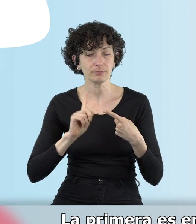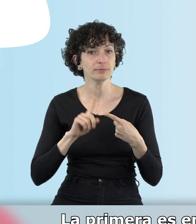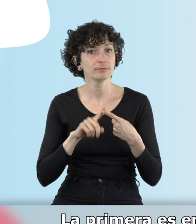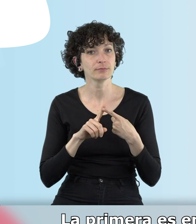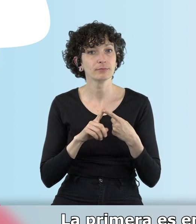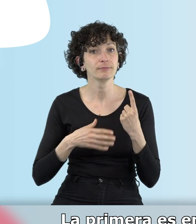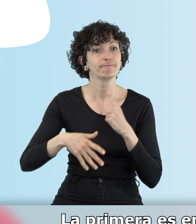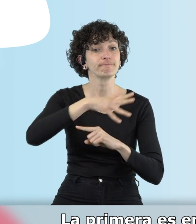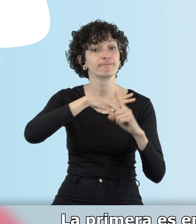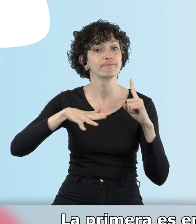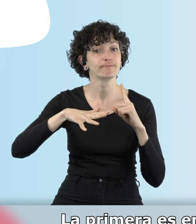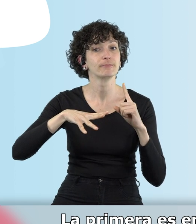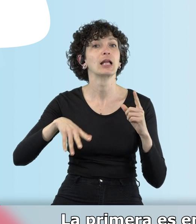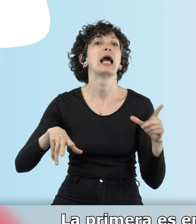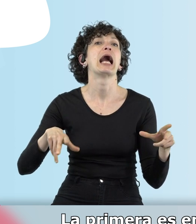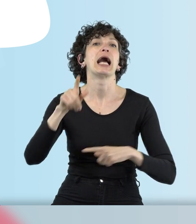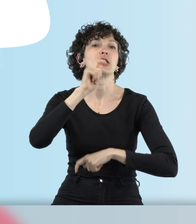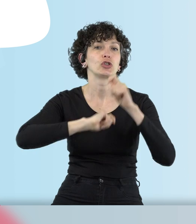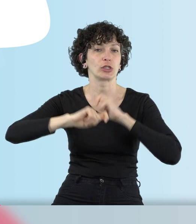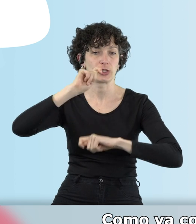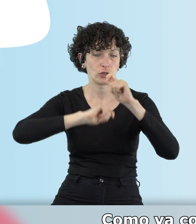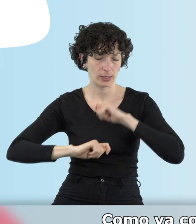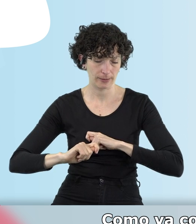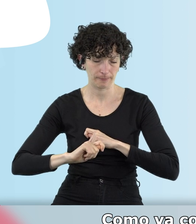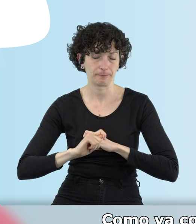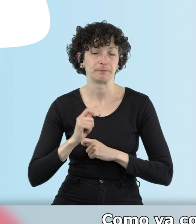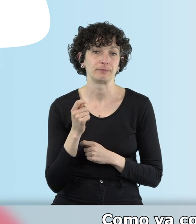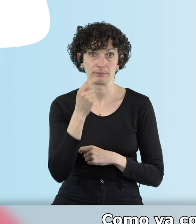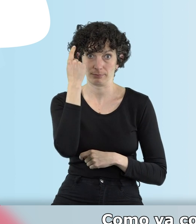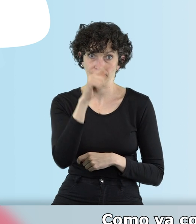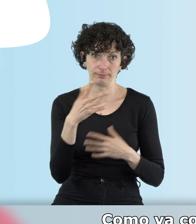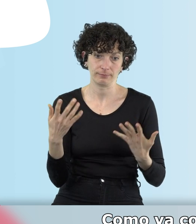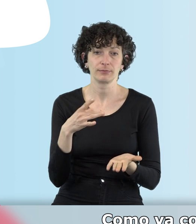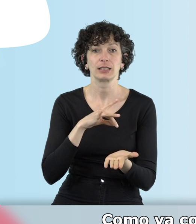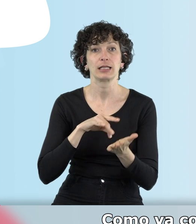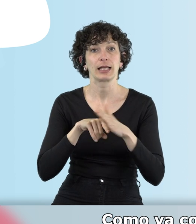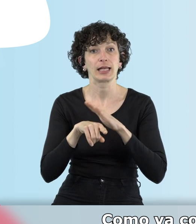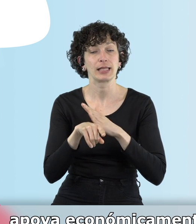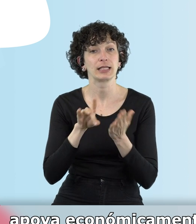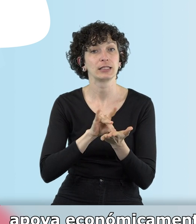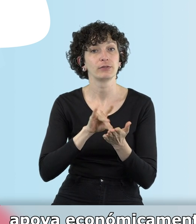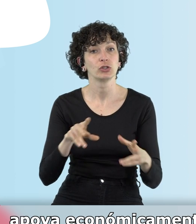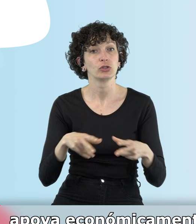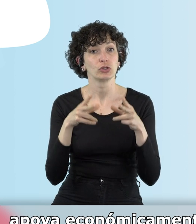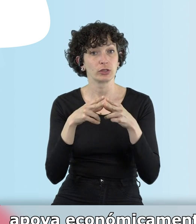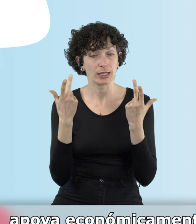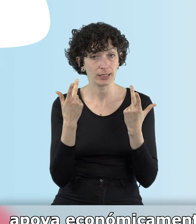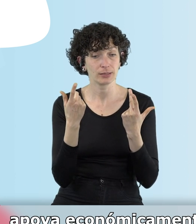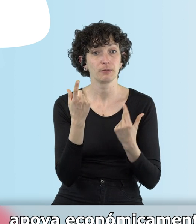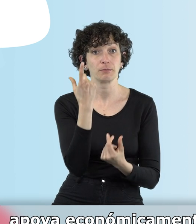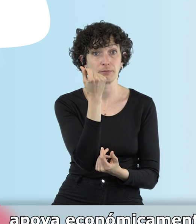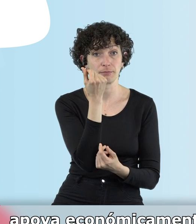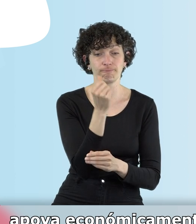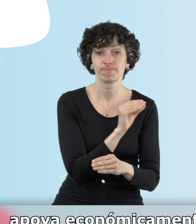primera es en el entorno de las asociaciones. Como ya conoces, la Gerencia de Servicios Sociales apoya